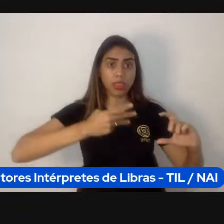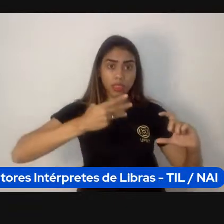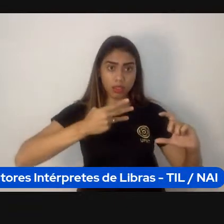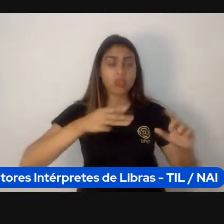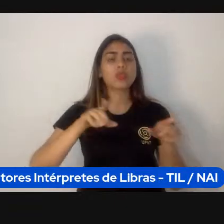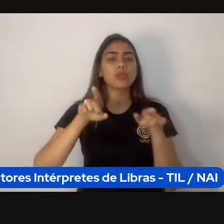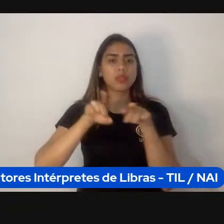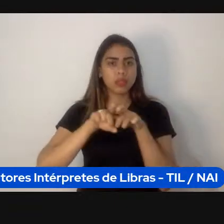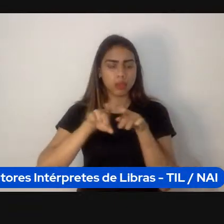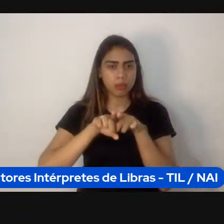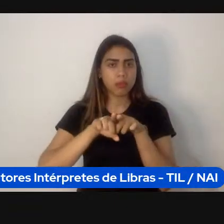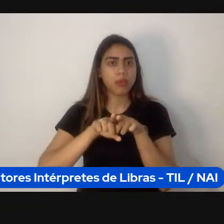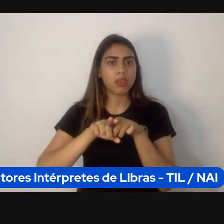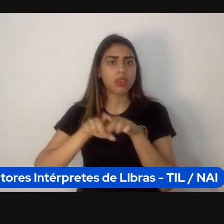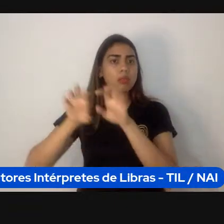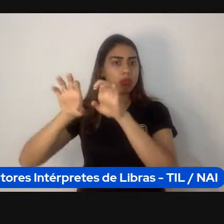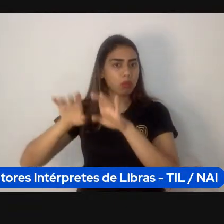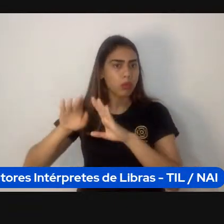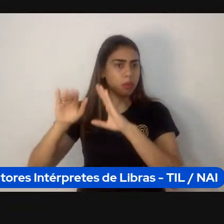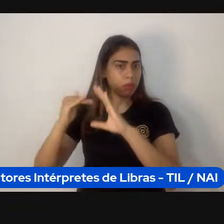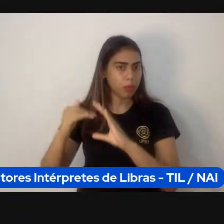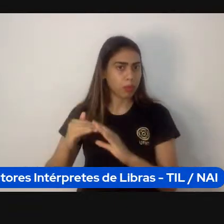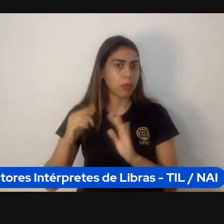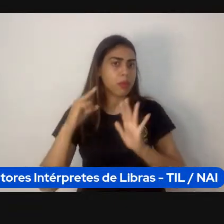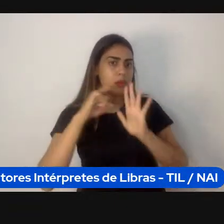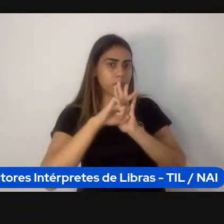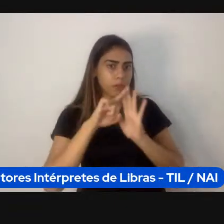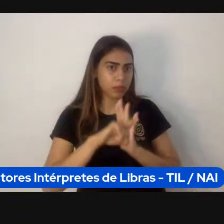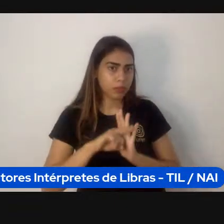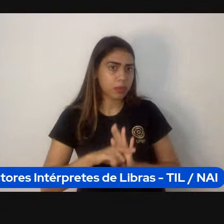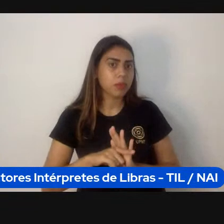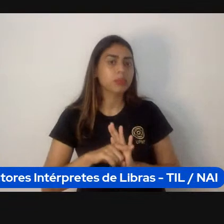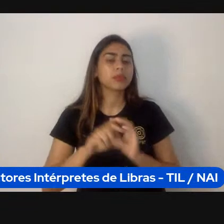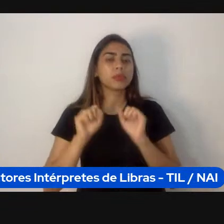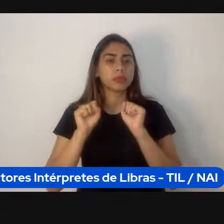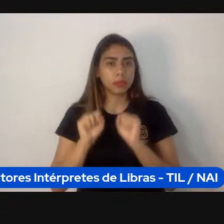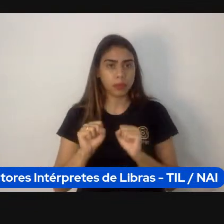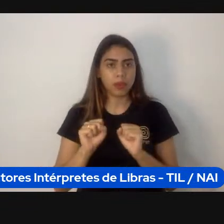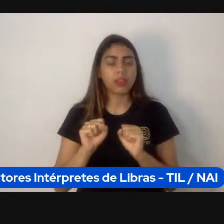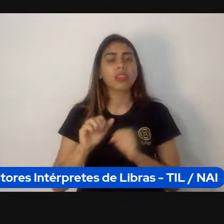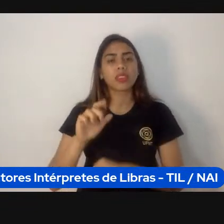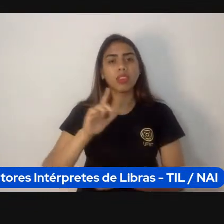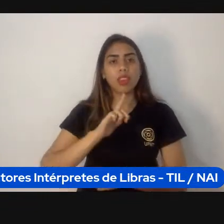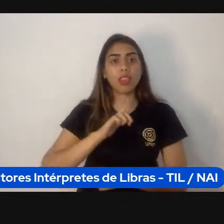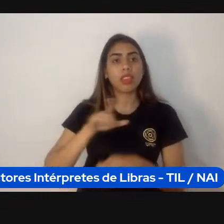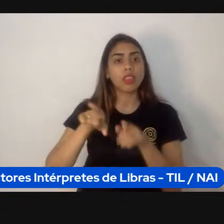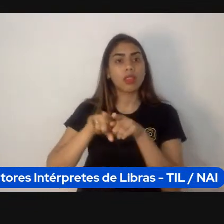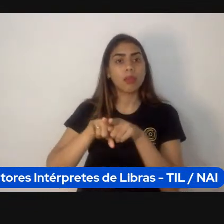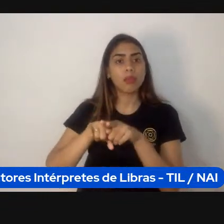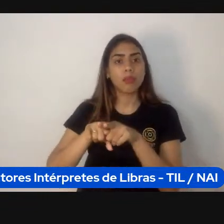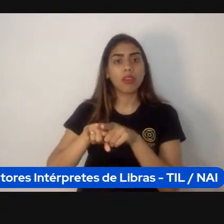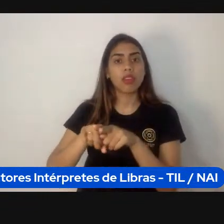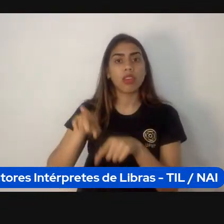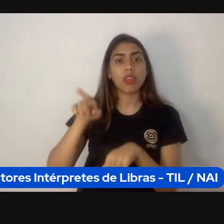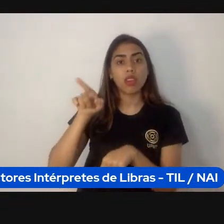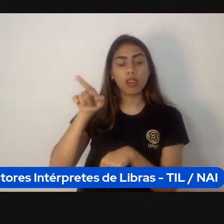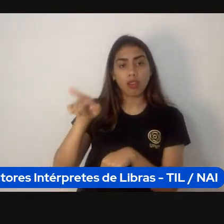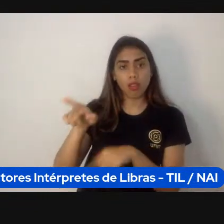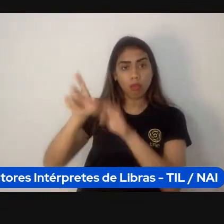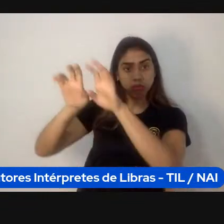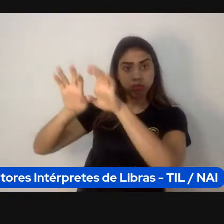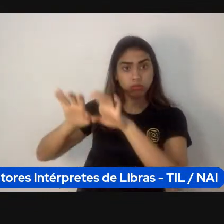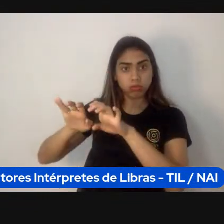disso, o link para o formulário de inscrição para a emissão de certificado, ele estará disponibilizado também no chat, após o